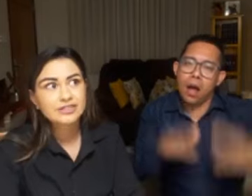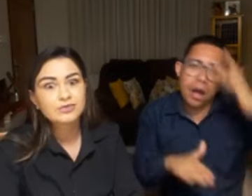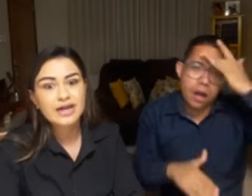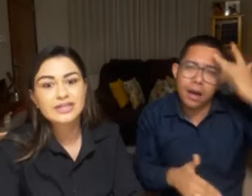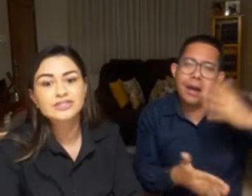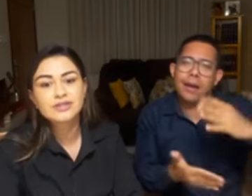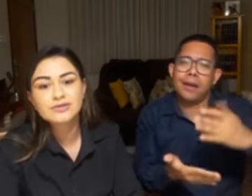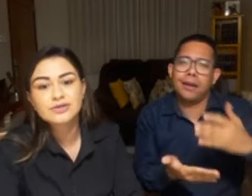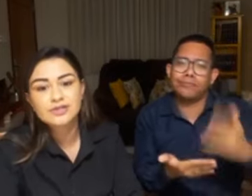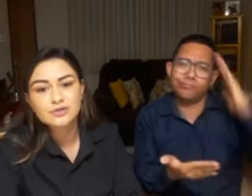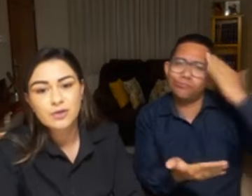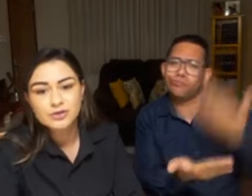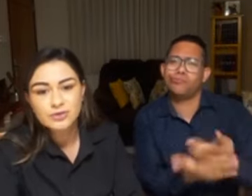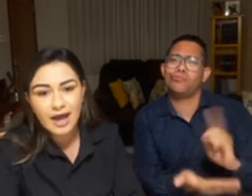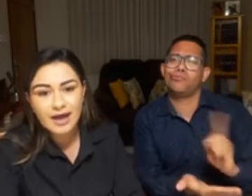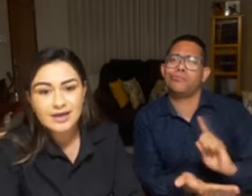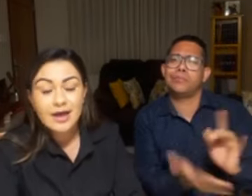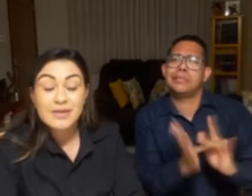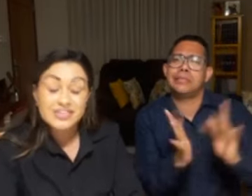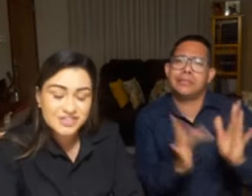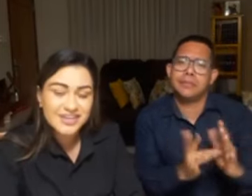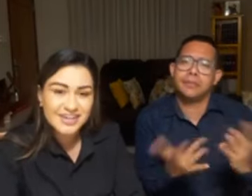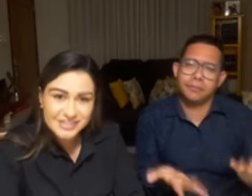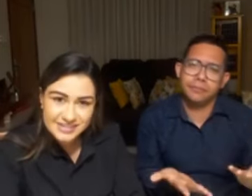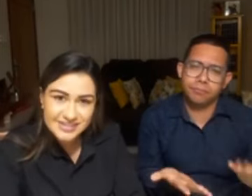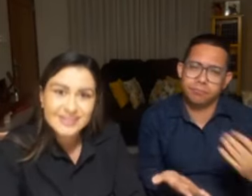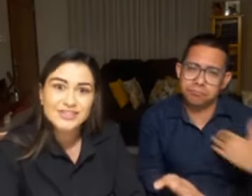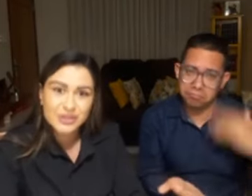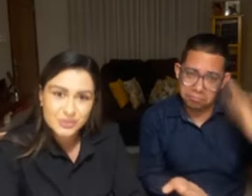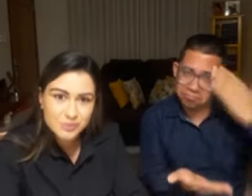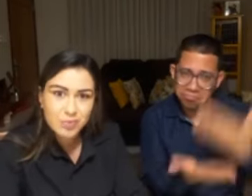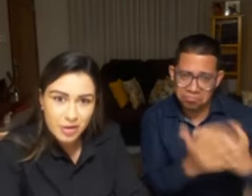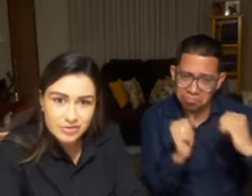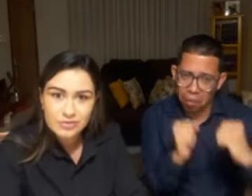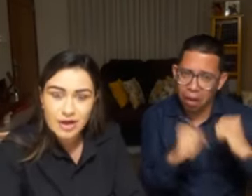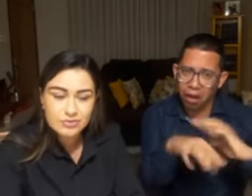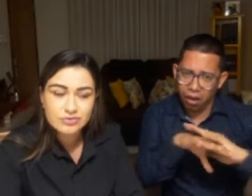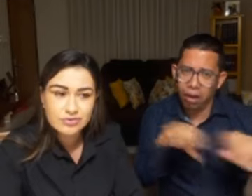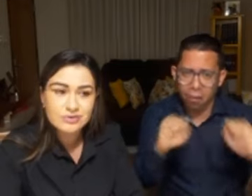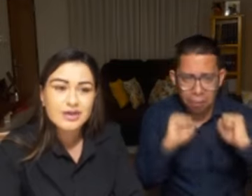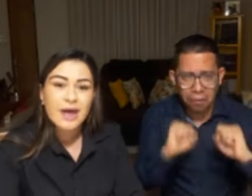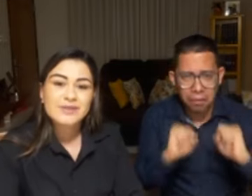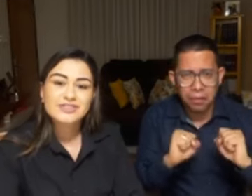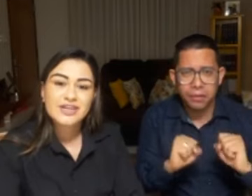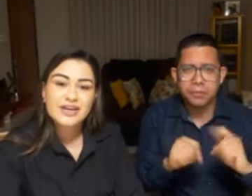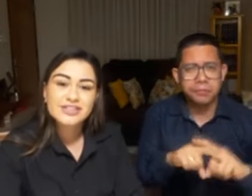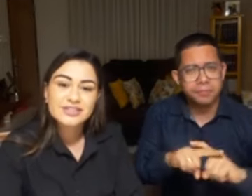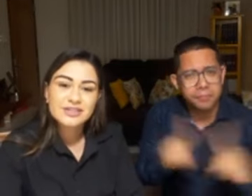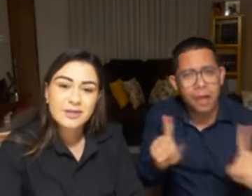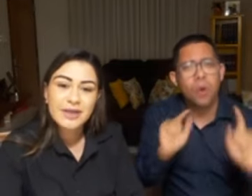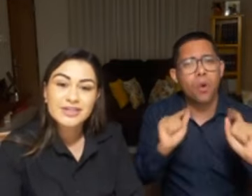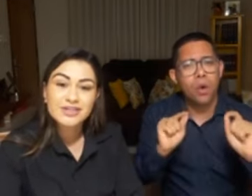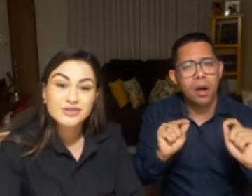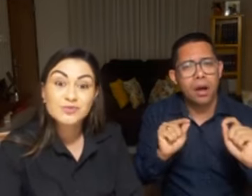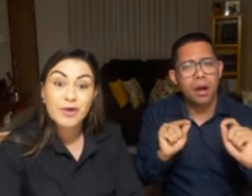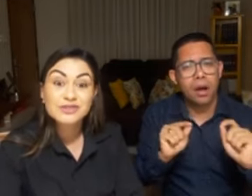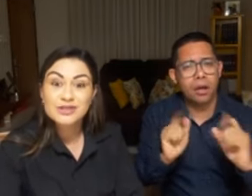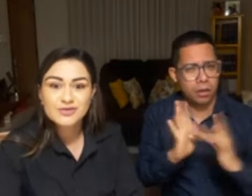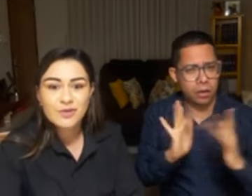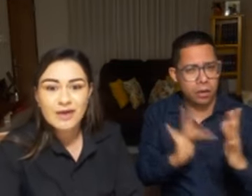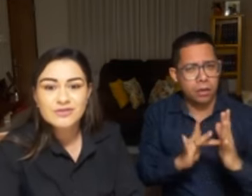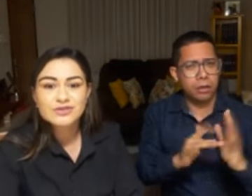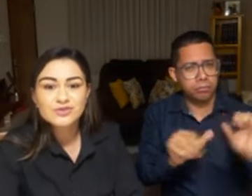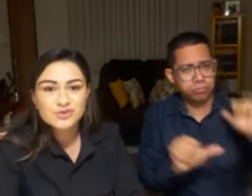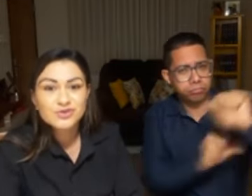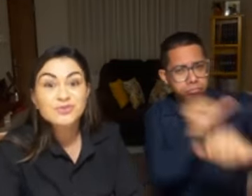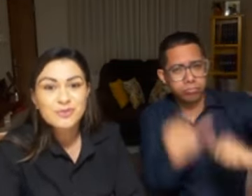gente não está acreditando que Jesus pode curar. Mas a gente acredita que Jesus pode curar o surdo. Mas a gente acredita também que Jesus pode